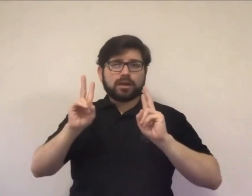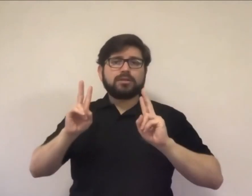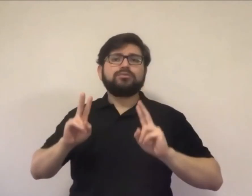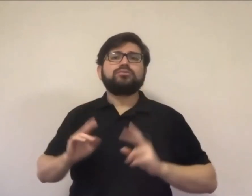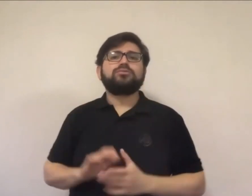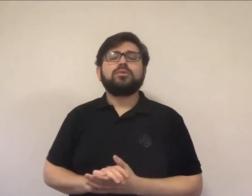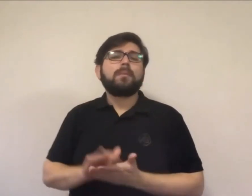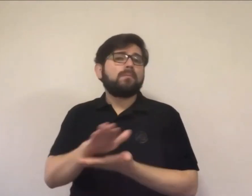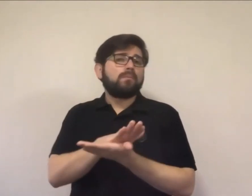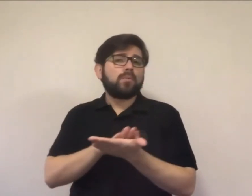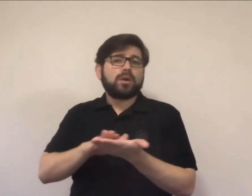quieras.